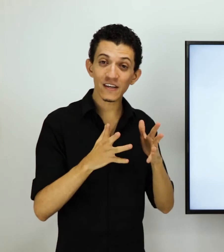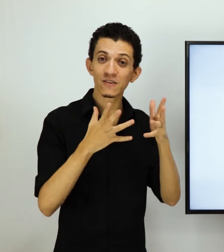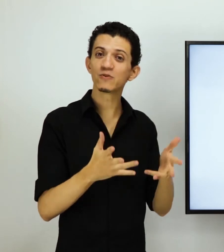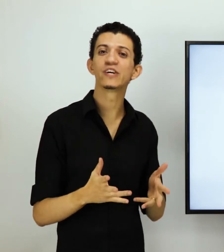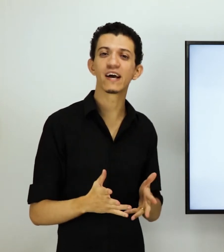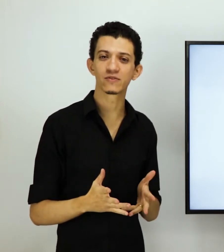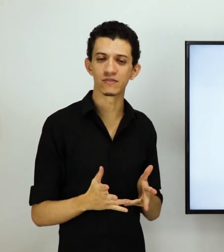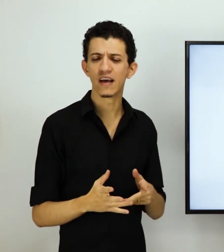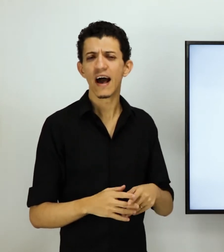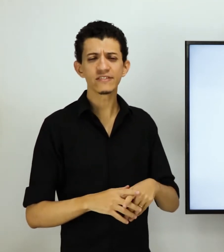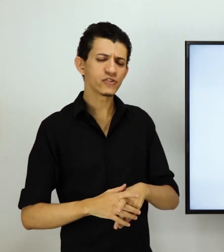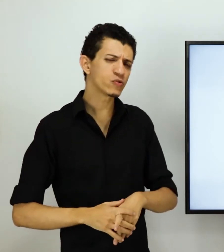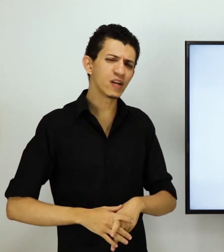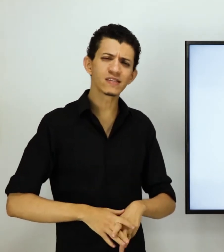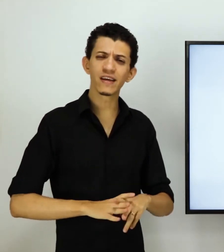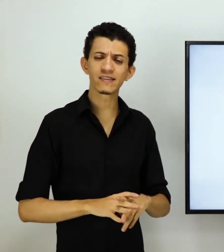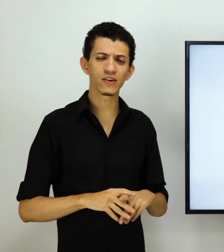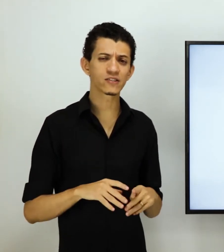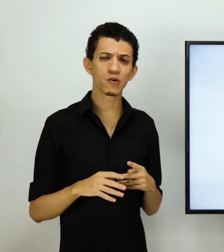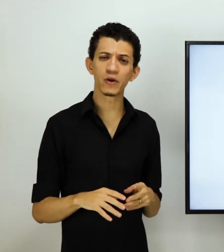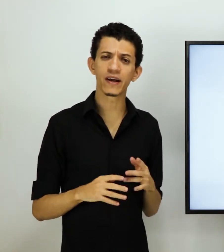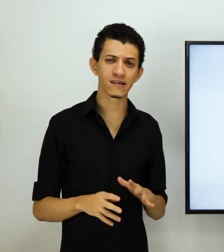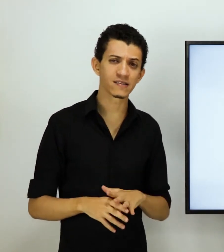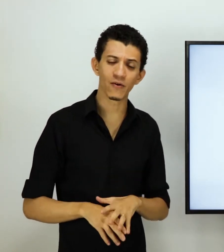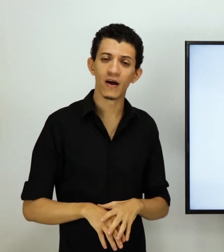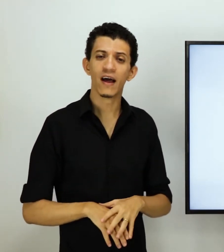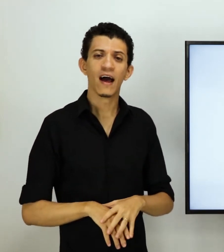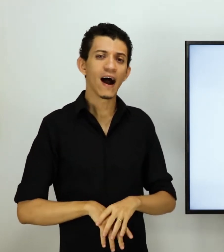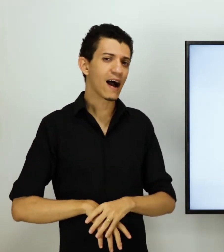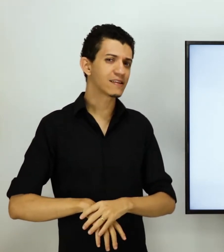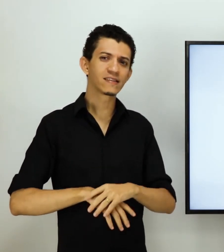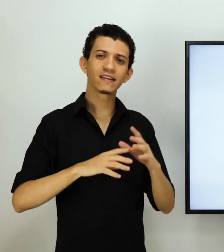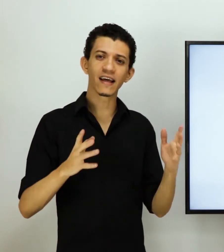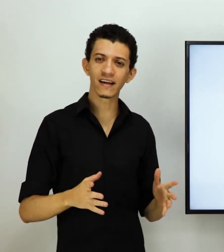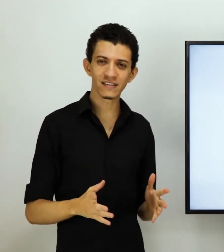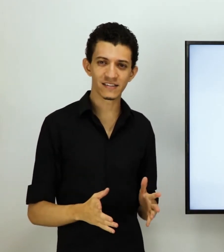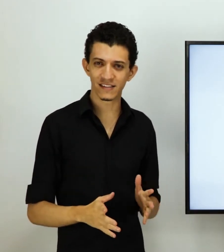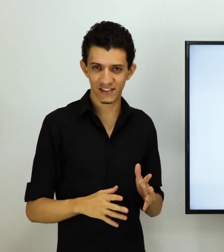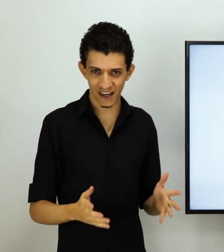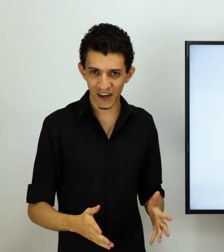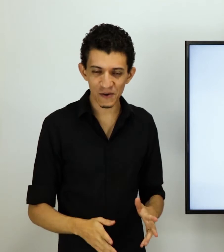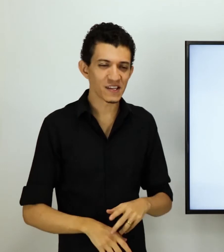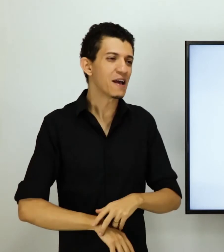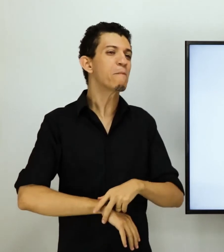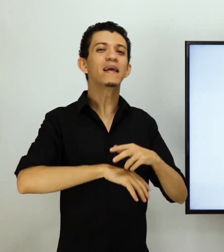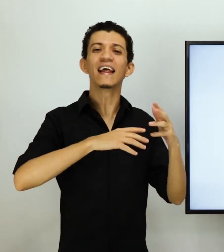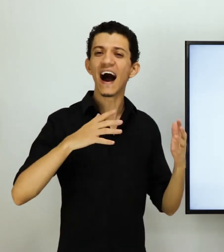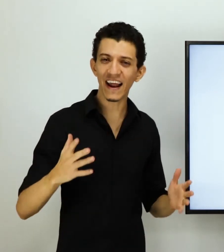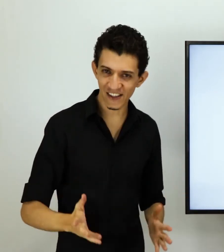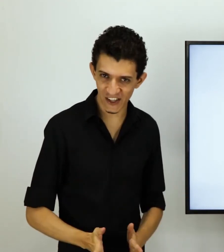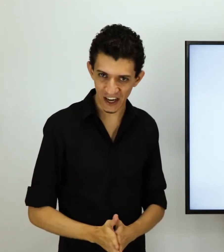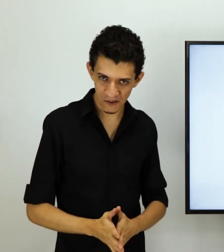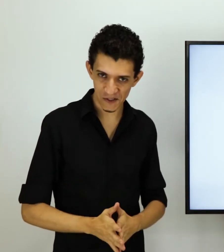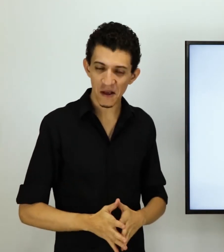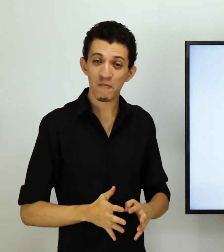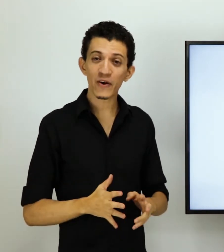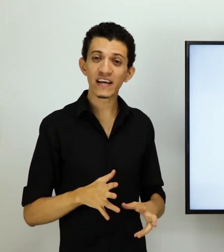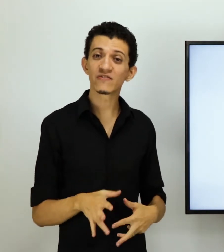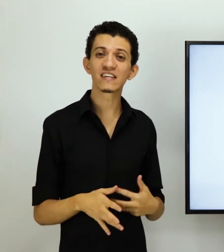são gestos. A gente utiliza isso em nossa comunicação há centenas de anos, milhares de anos, porque isso